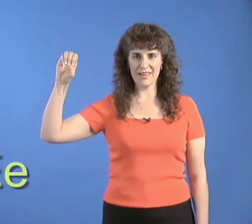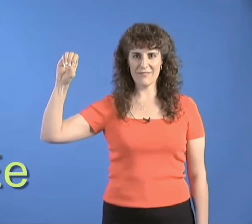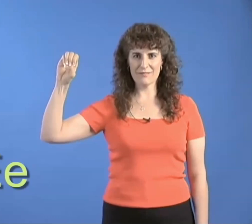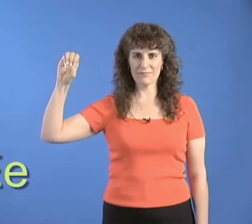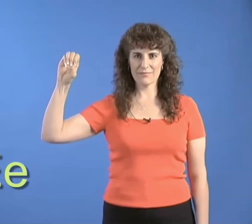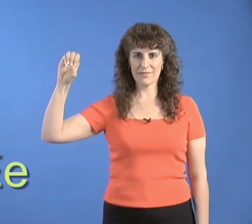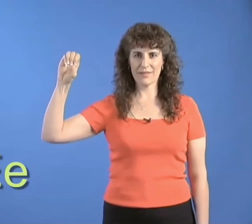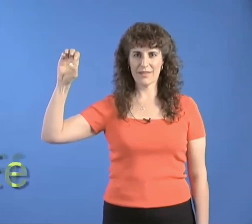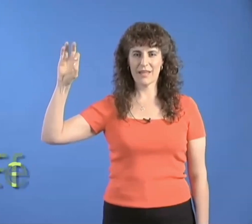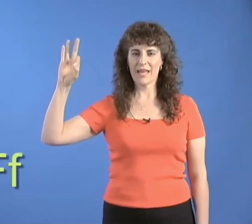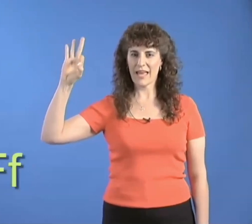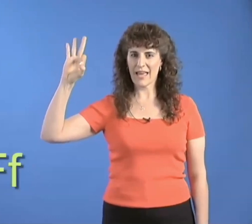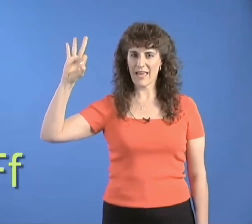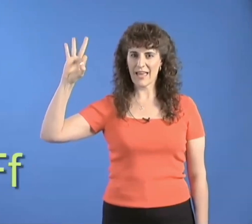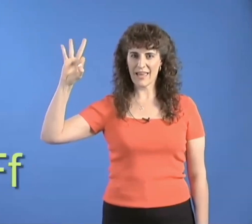E,